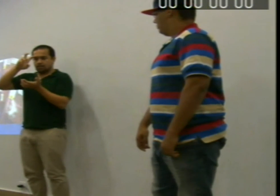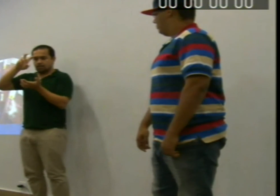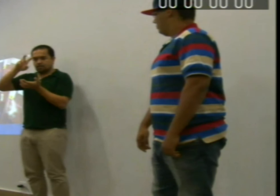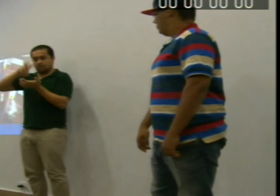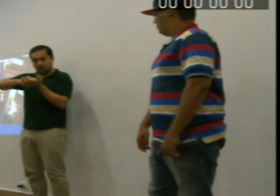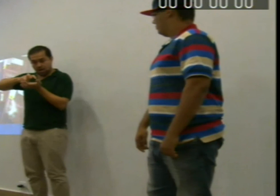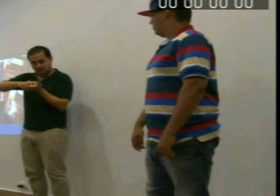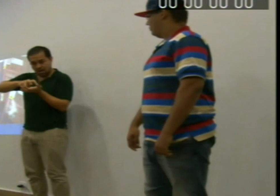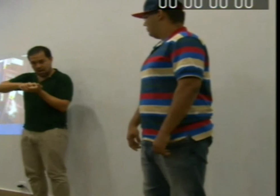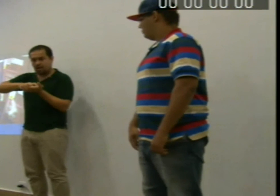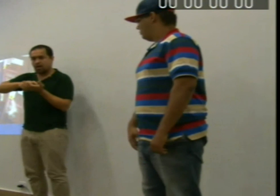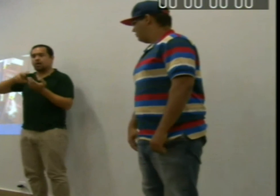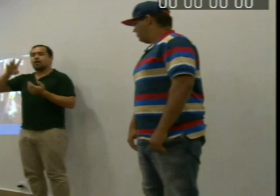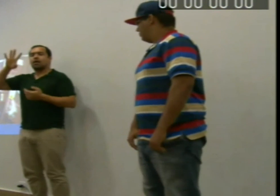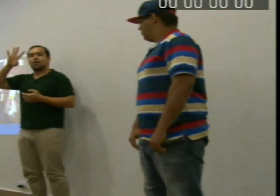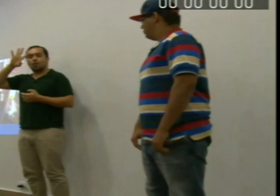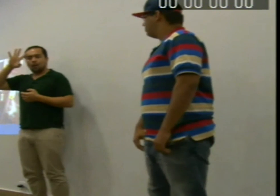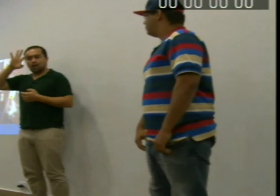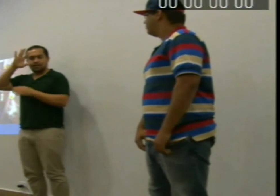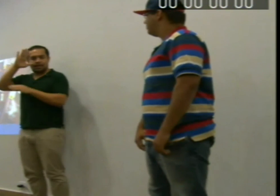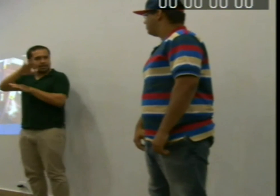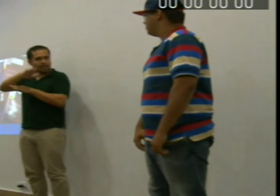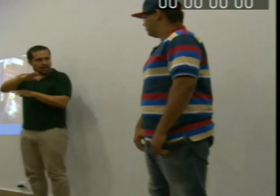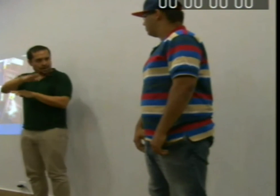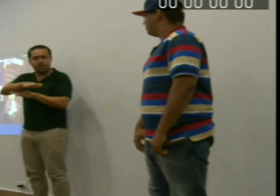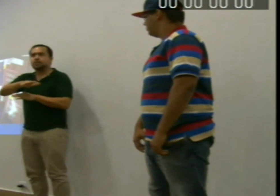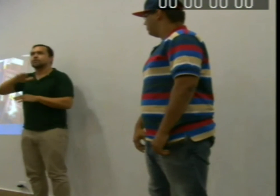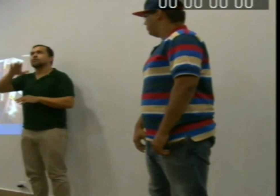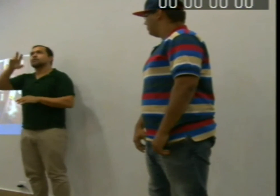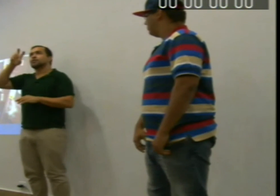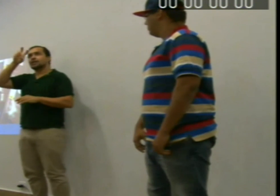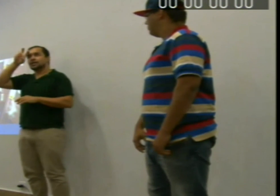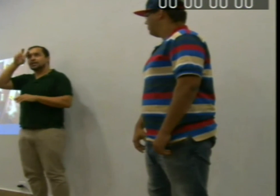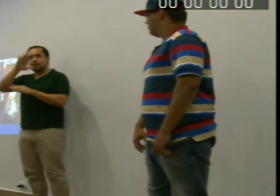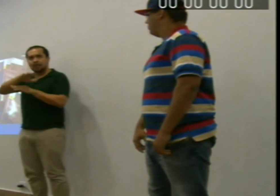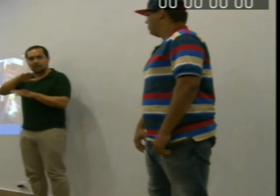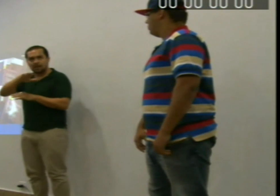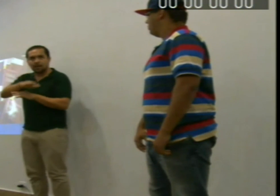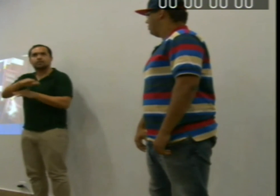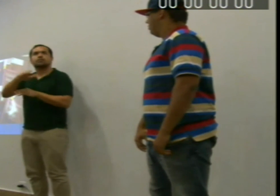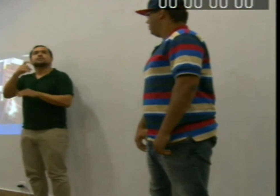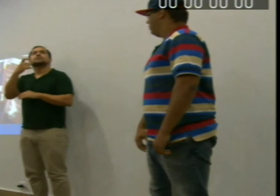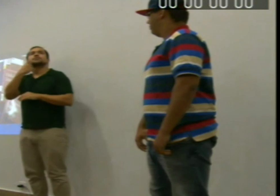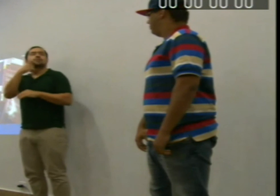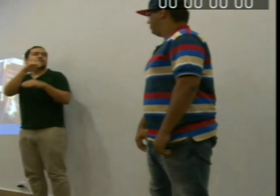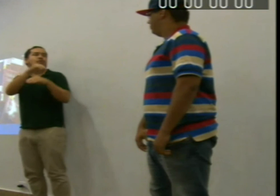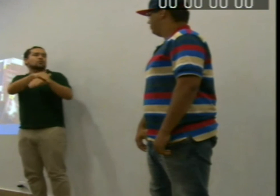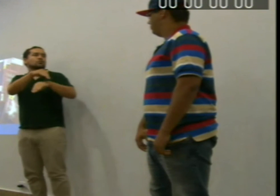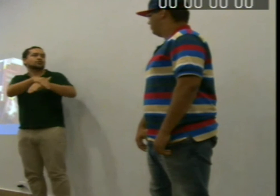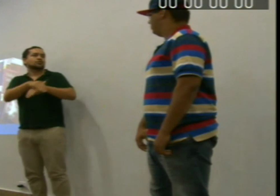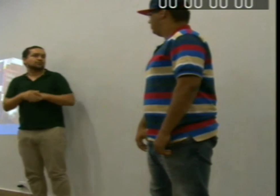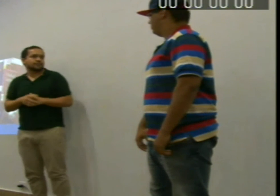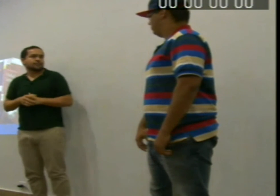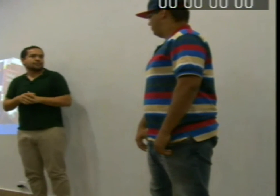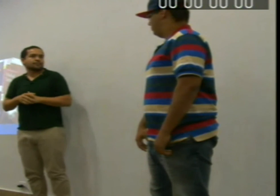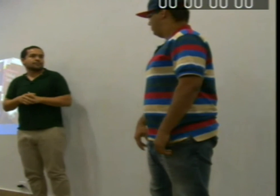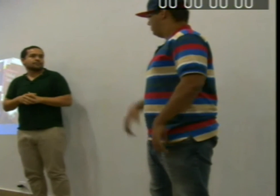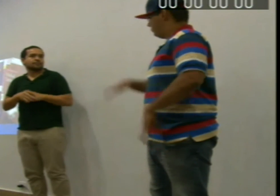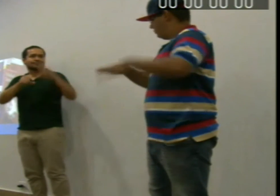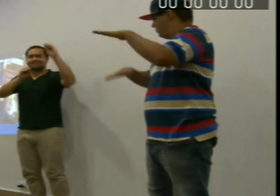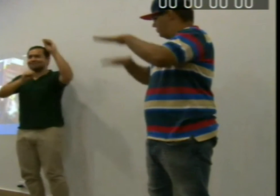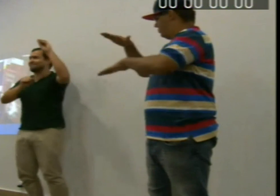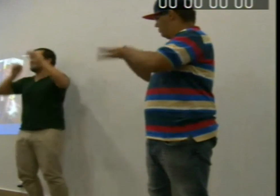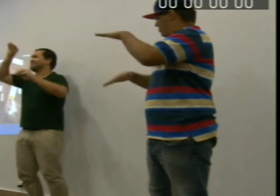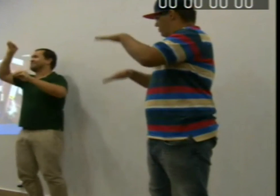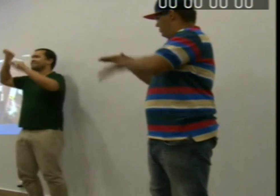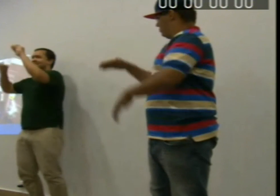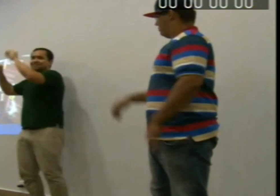terça de manhã quarta era tarde quinta era tarde Sexta era noite